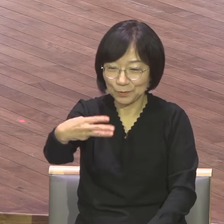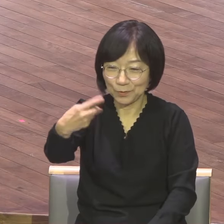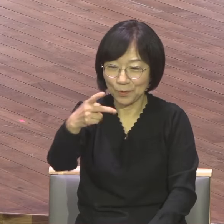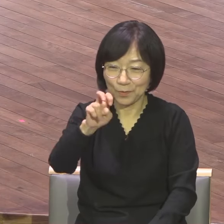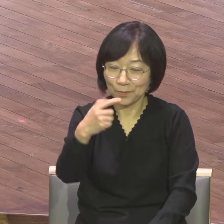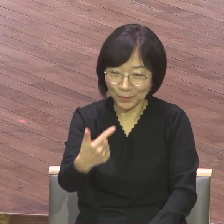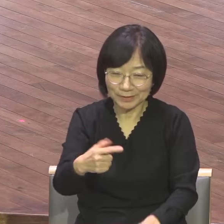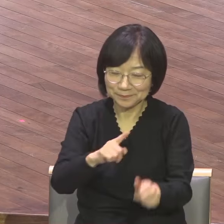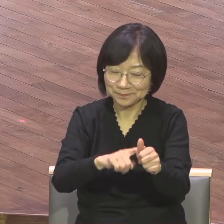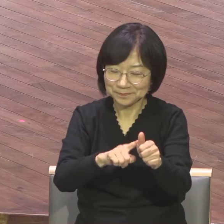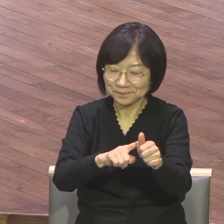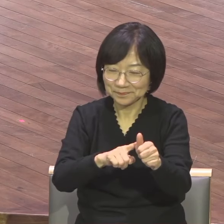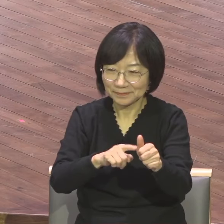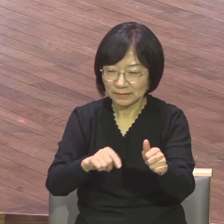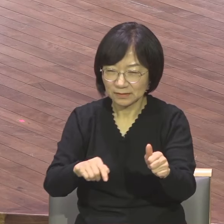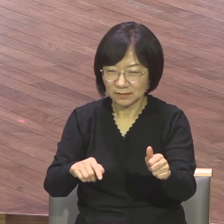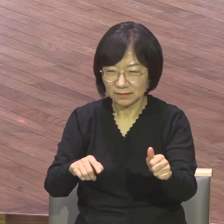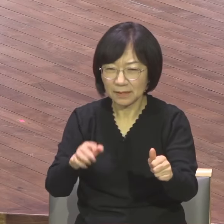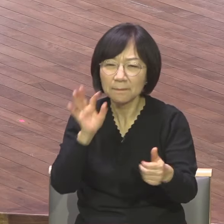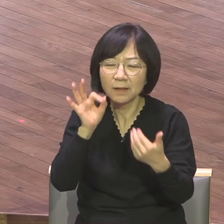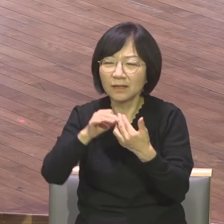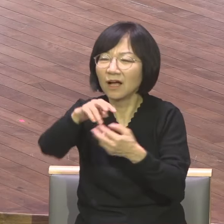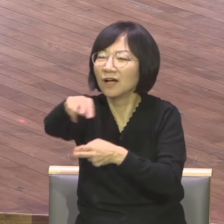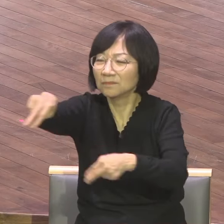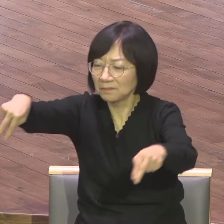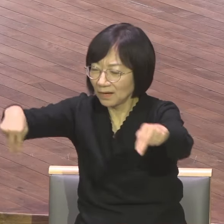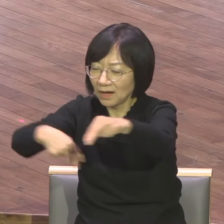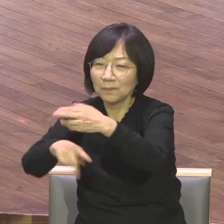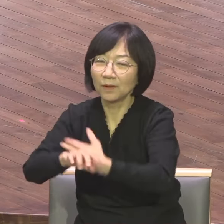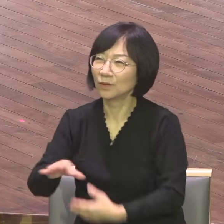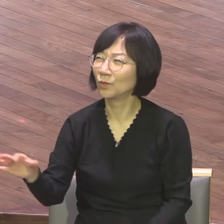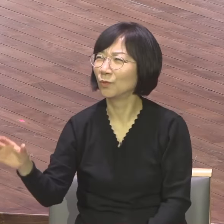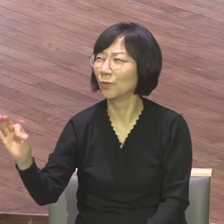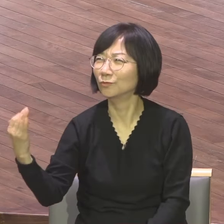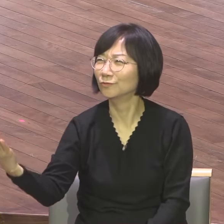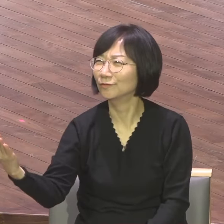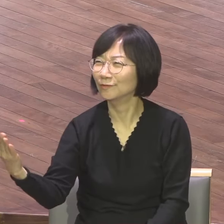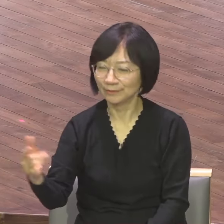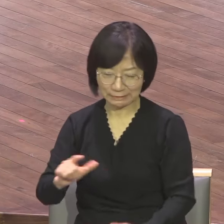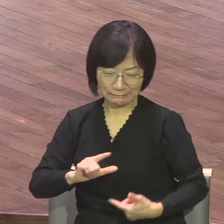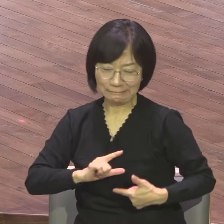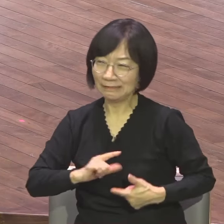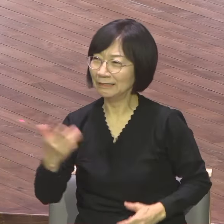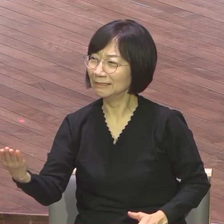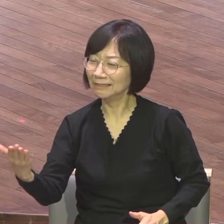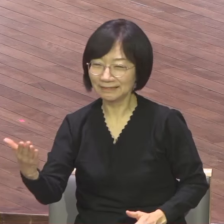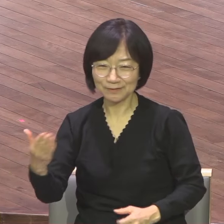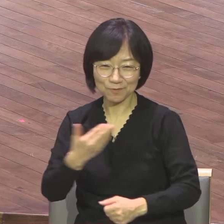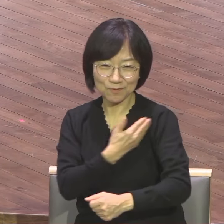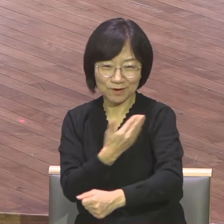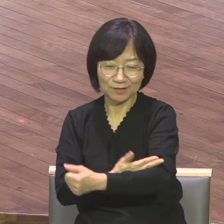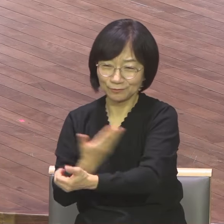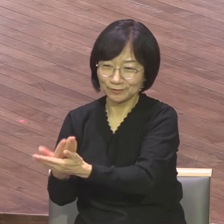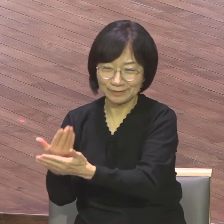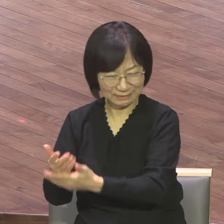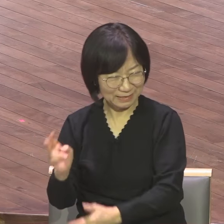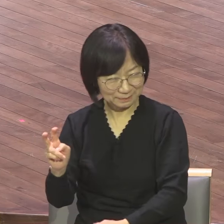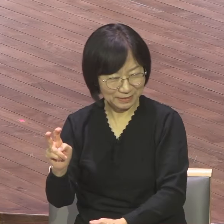구하라 그럴 때 보통 사람들이 뭘 구합니까? 부귀영화 구하잖아요. 돈, 명예, 권력, 그거 구하지